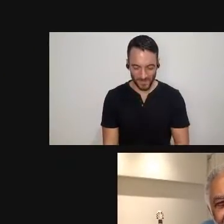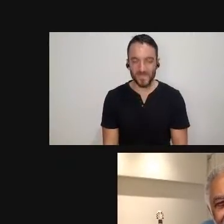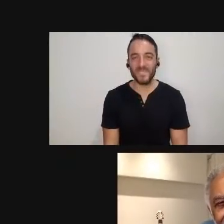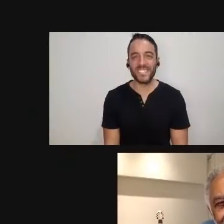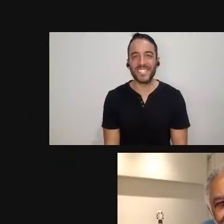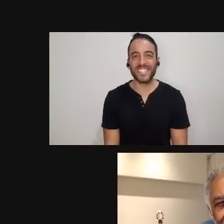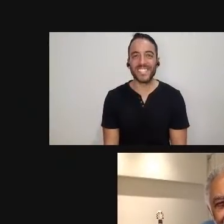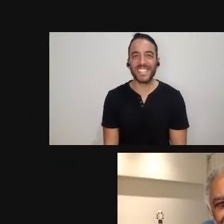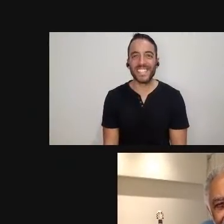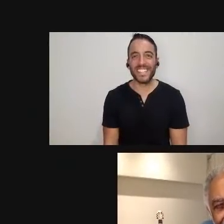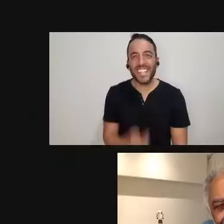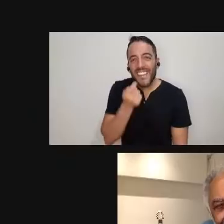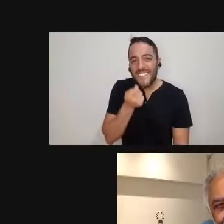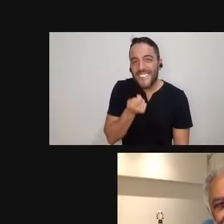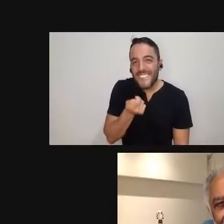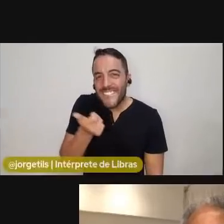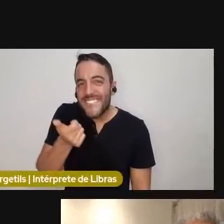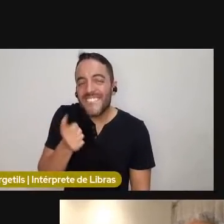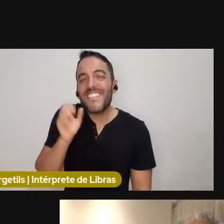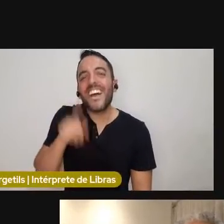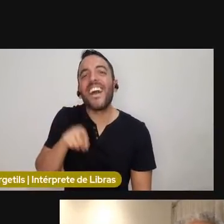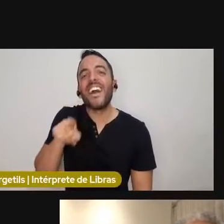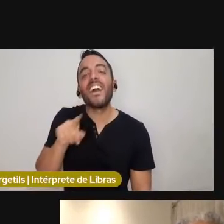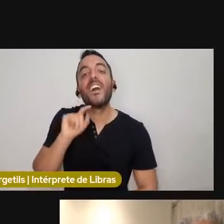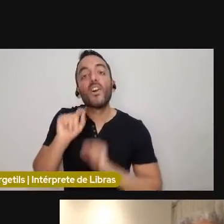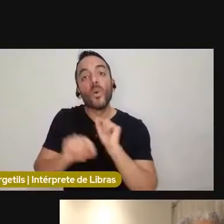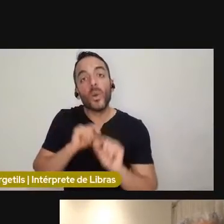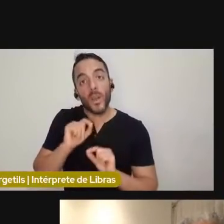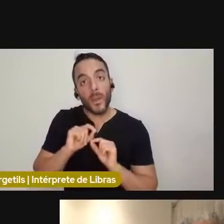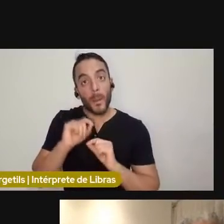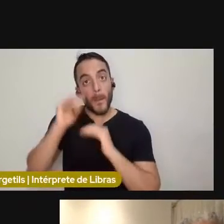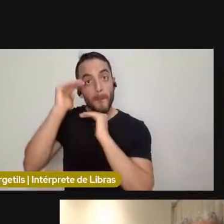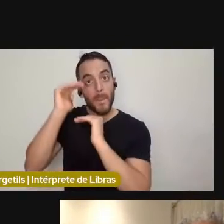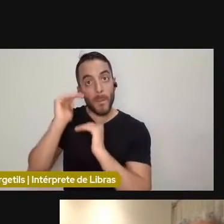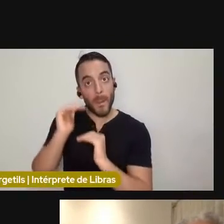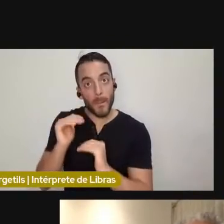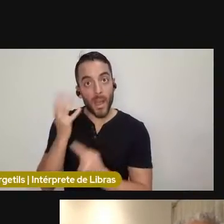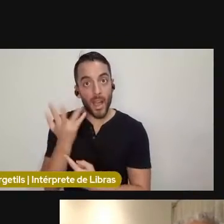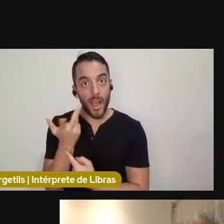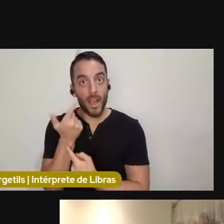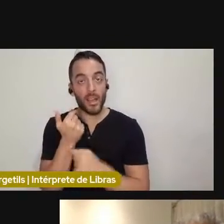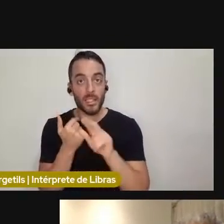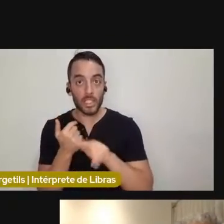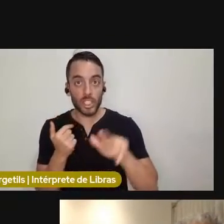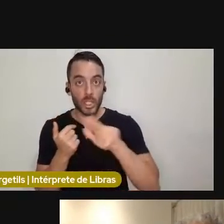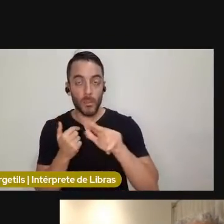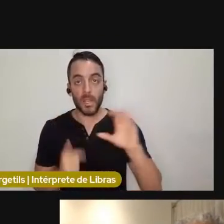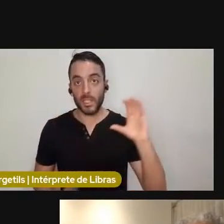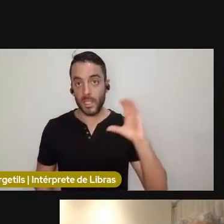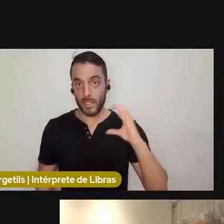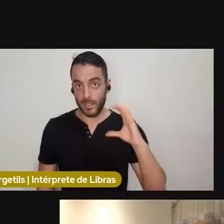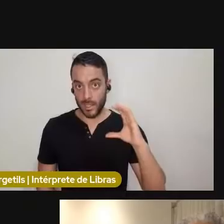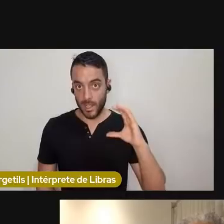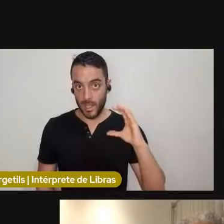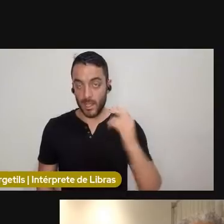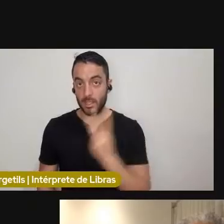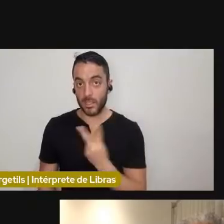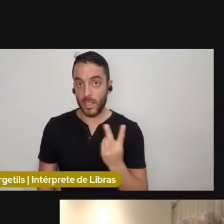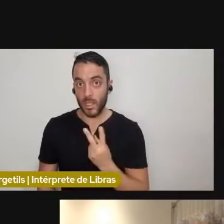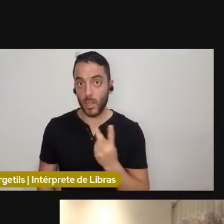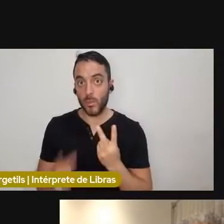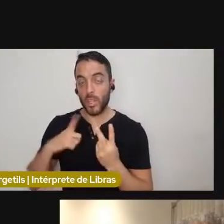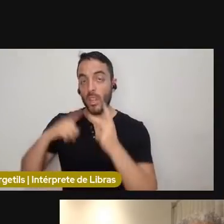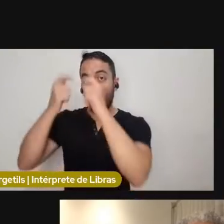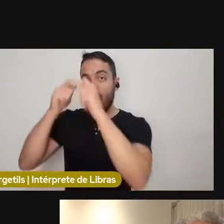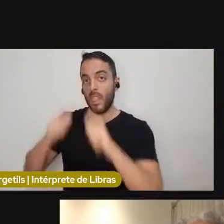na conversa toda. Nos versos, a arte irmã da ciência, ambas filhas de um Deus